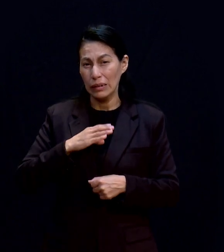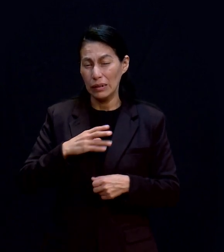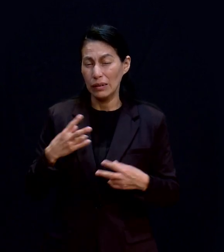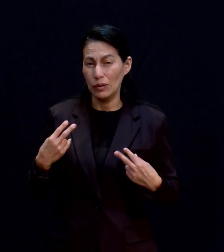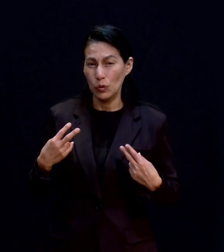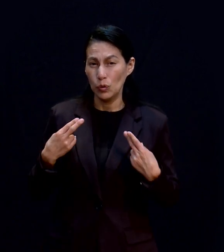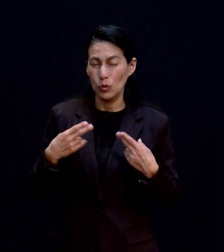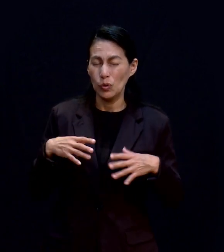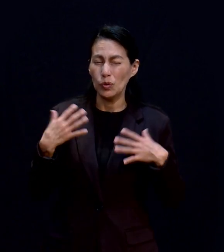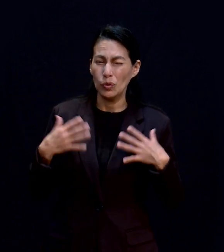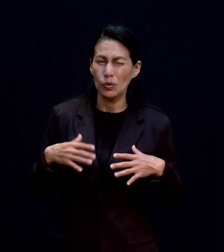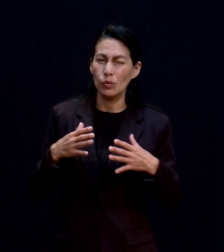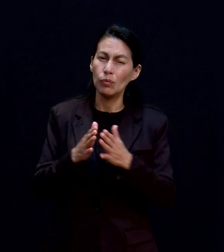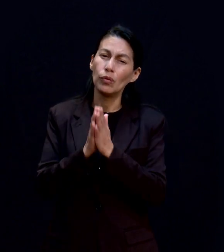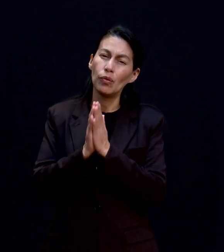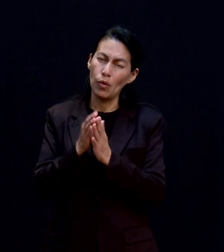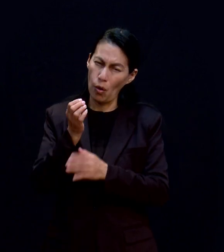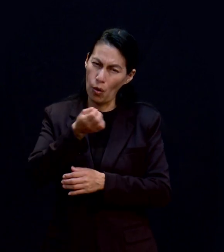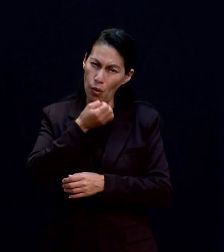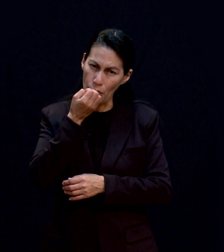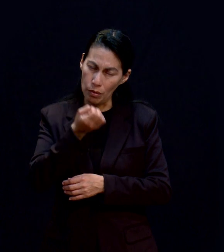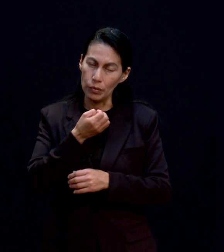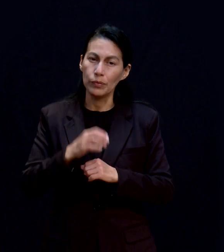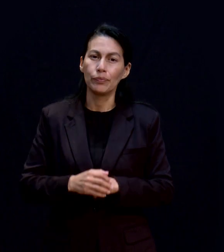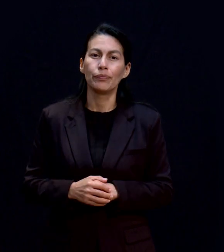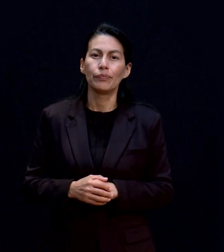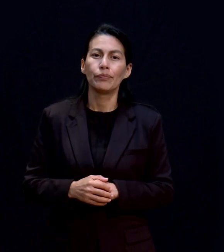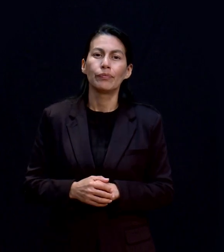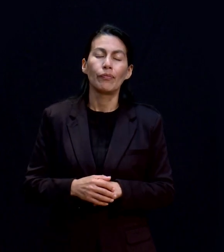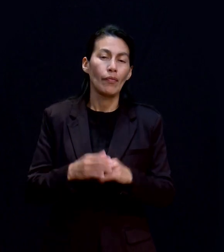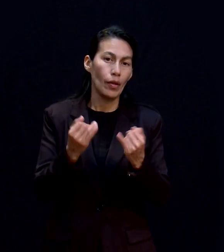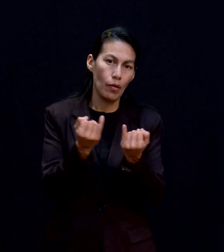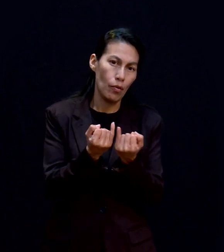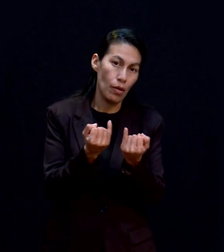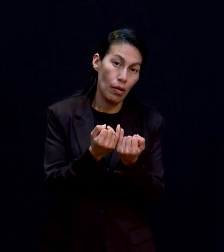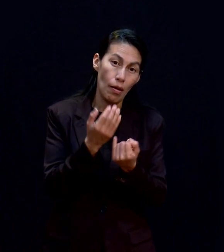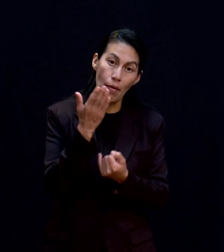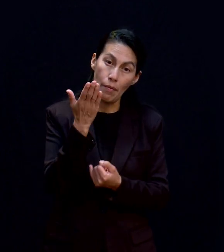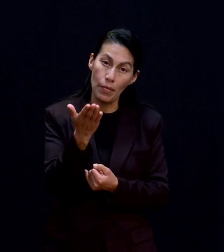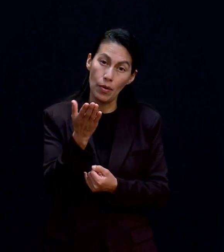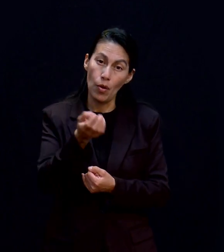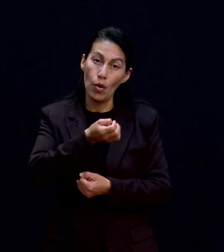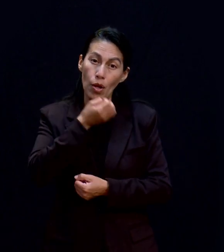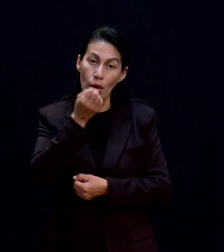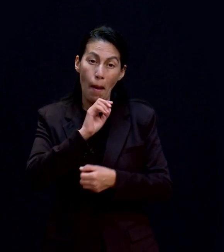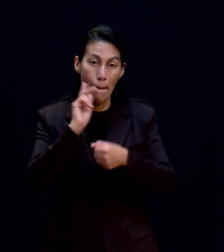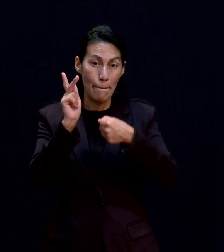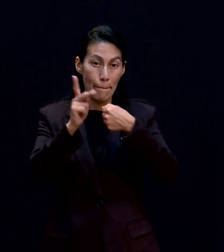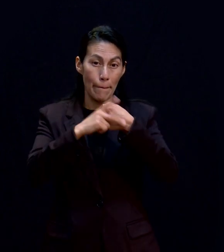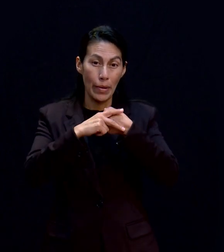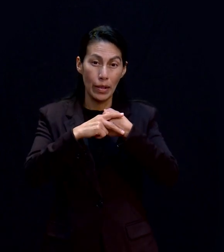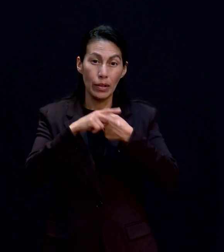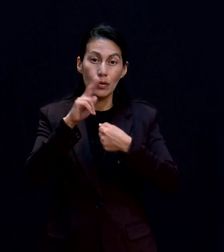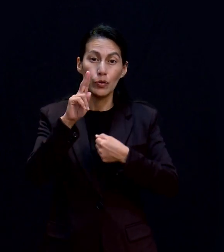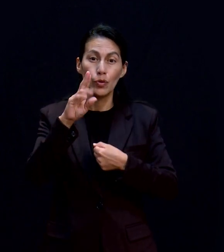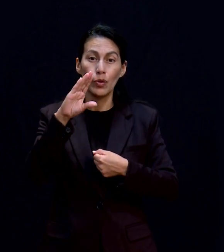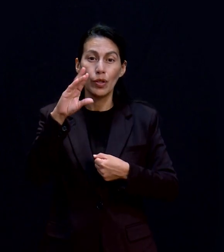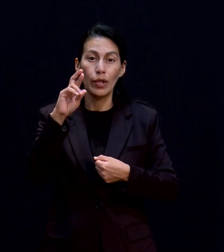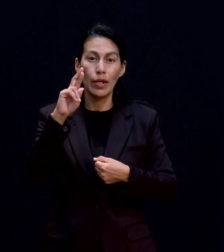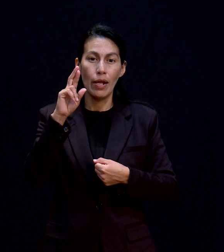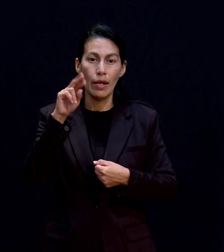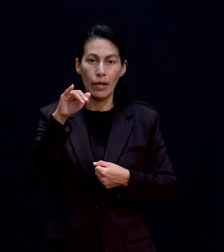ruego que oremos por ucrania el país de mi esposa que está en medio de un gran